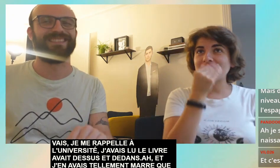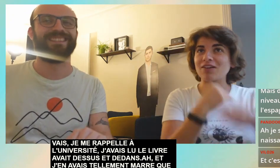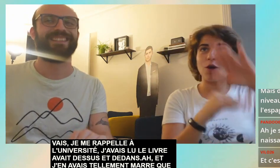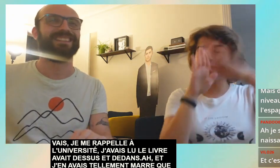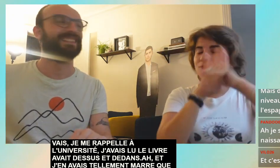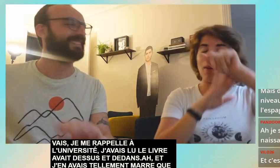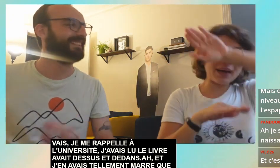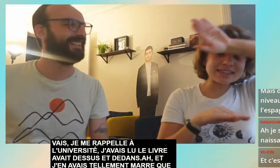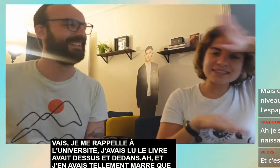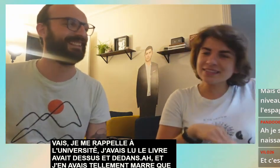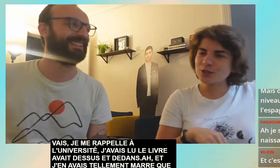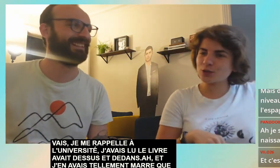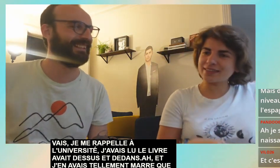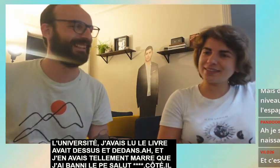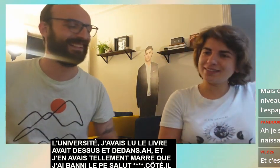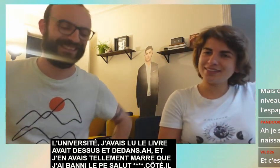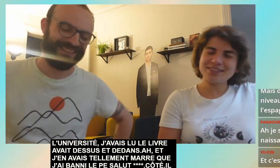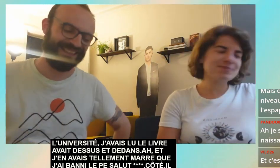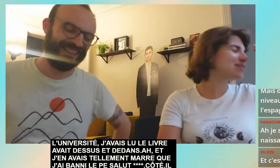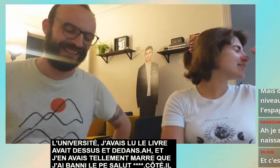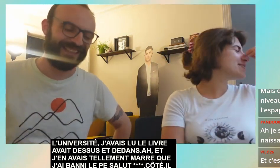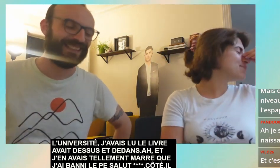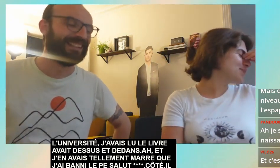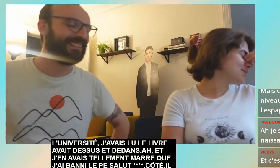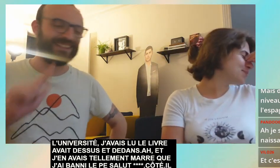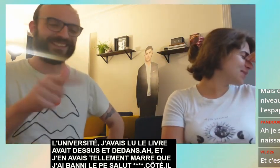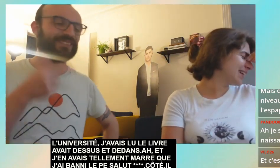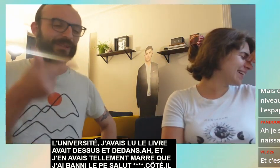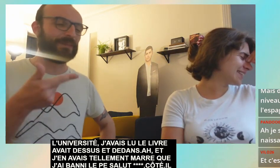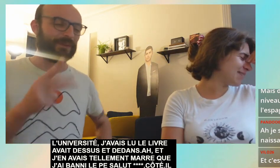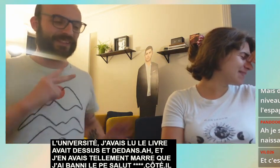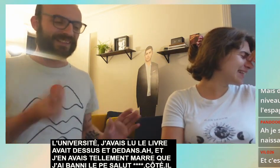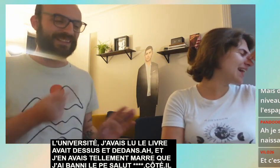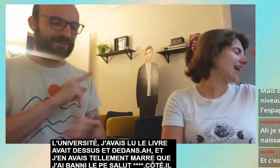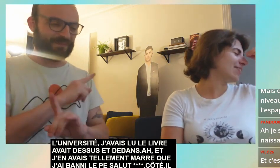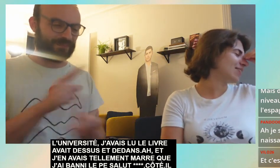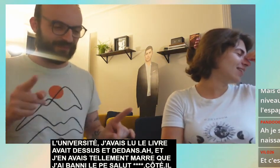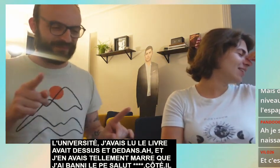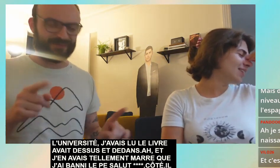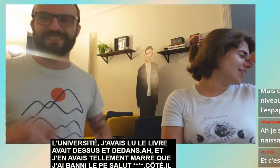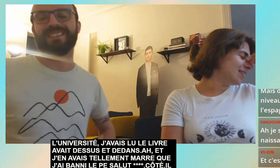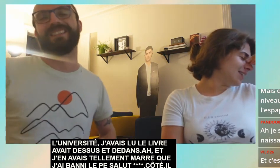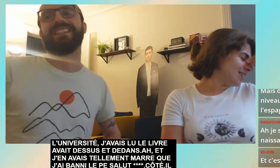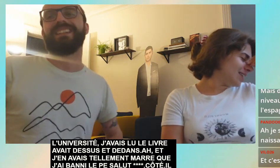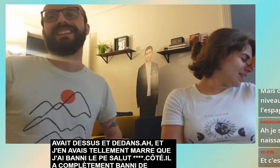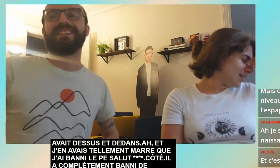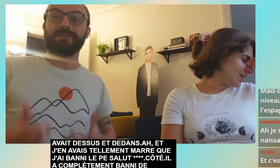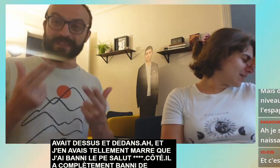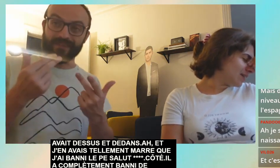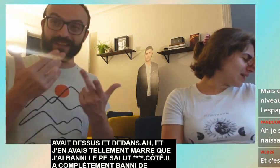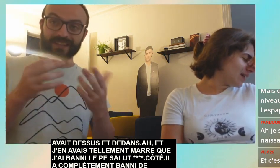J'avais complètement banni de côté. Le LPE n'existe plus. Comment ça va,